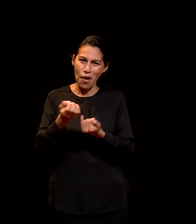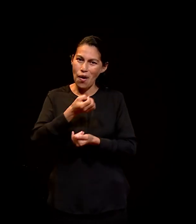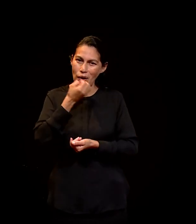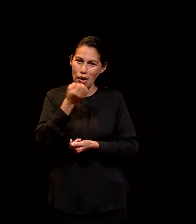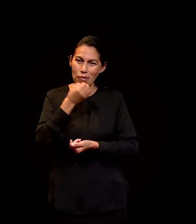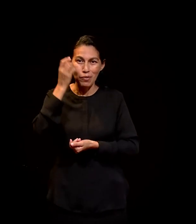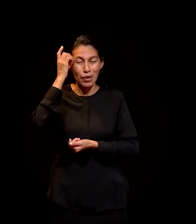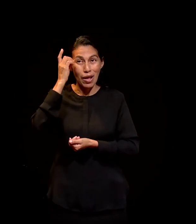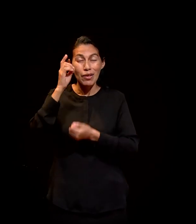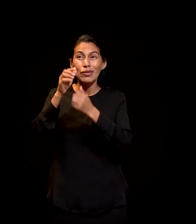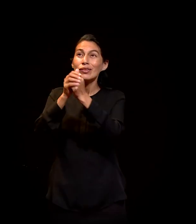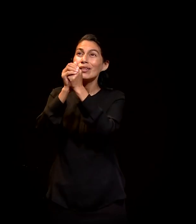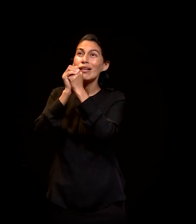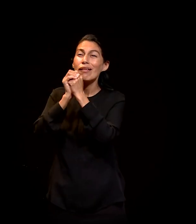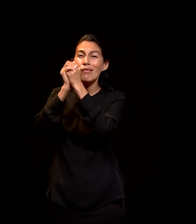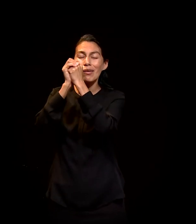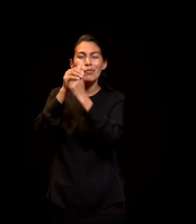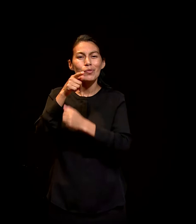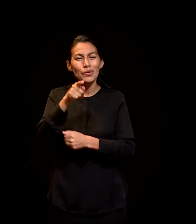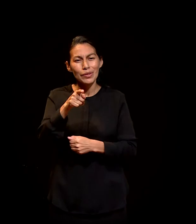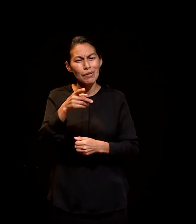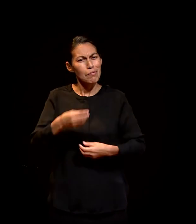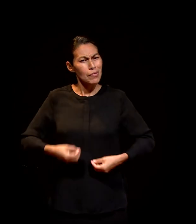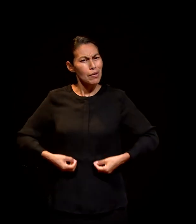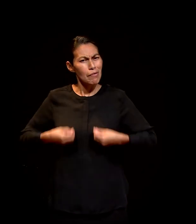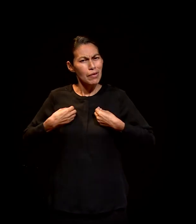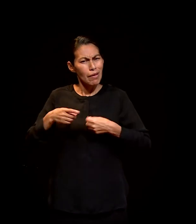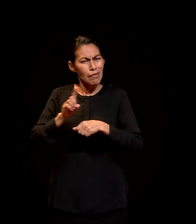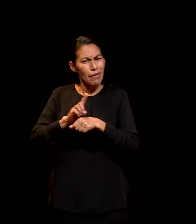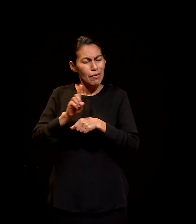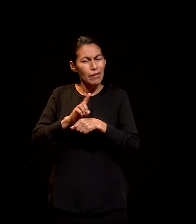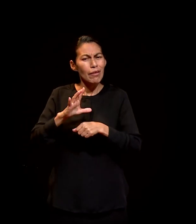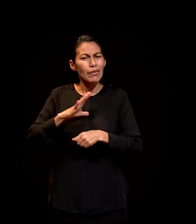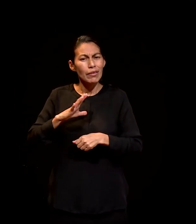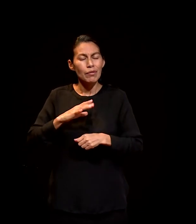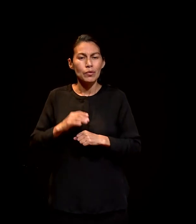bueno que es tenemos